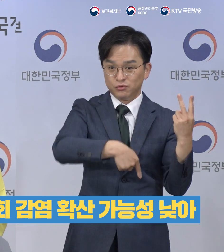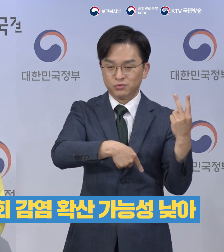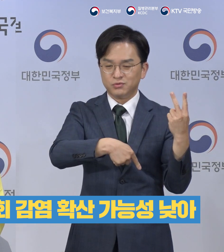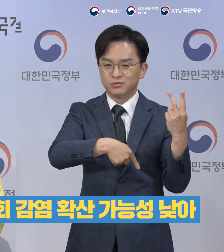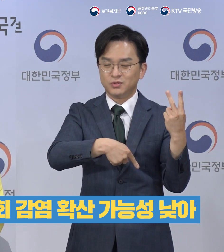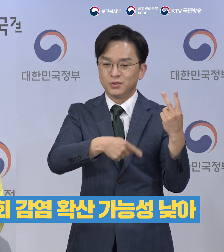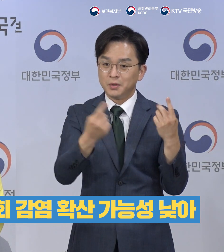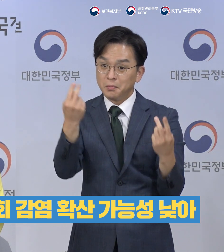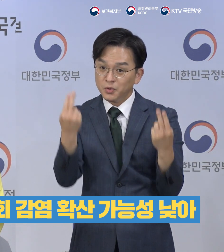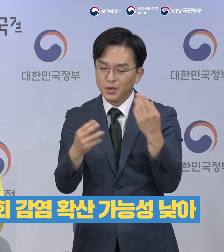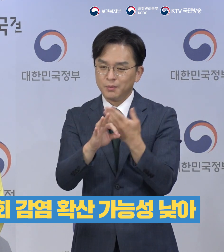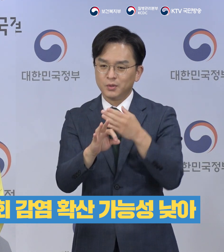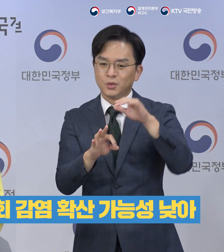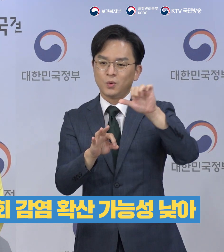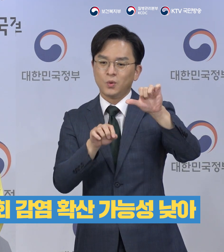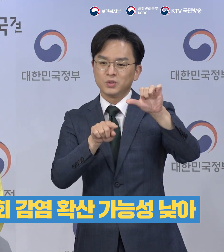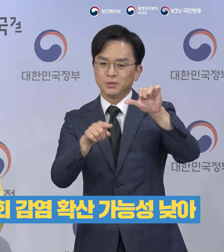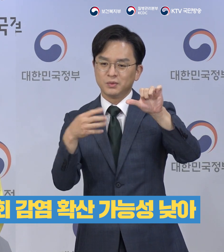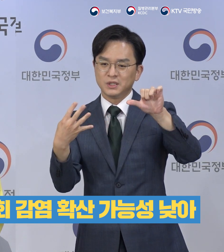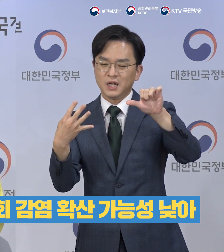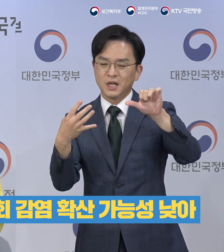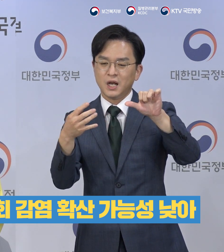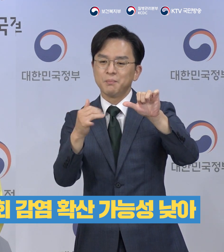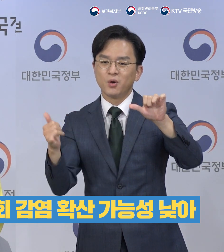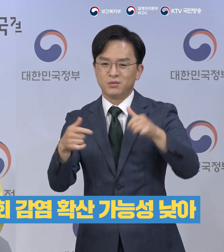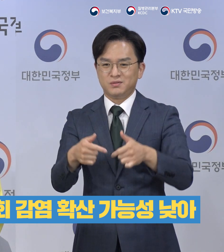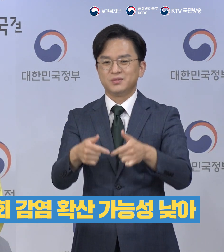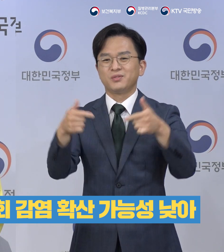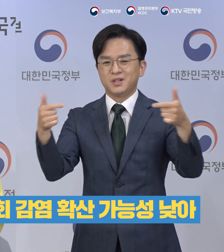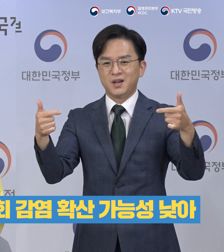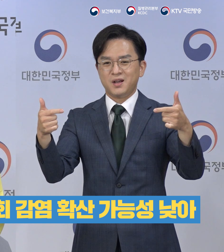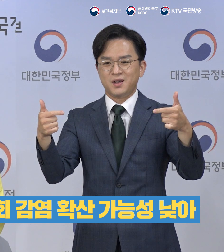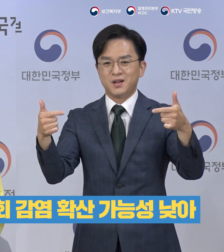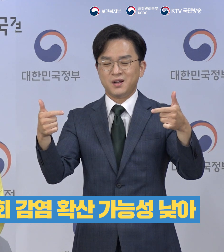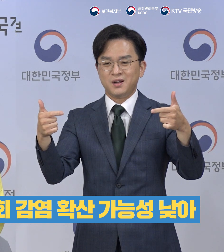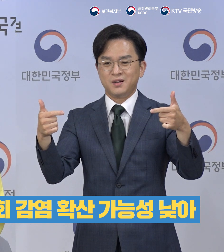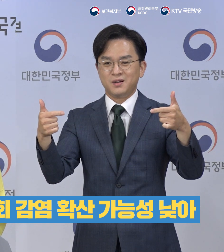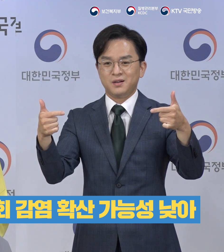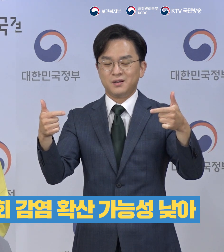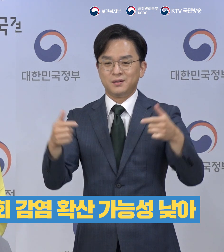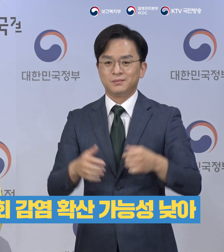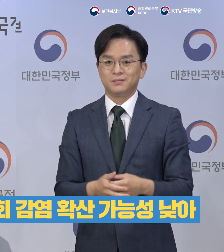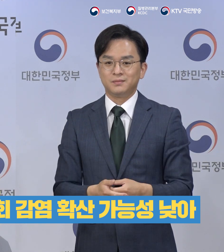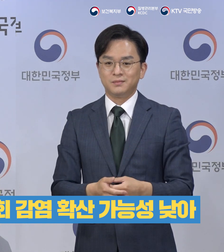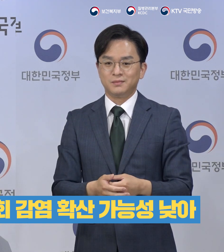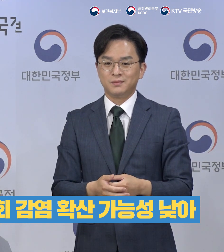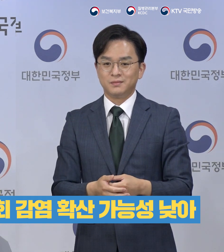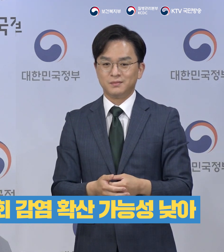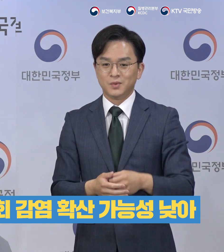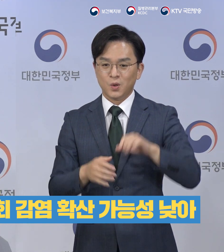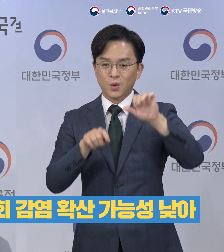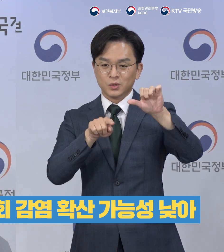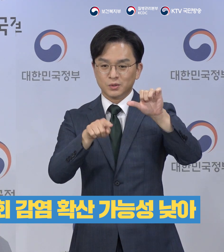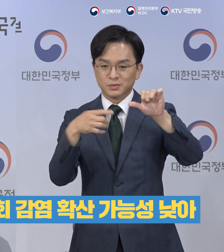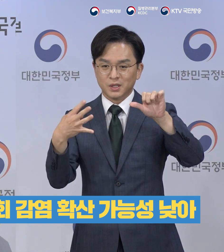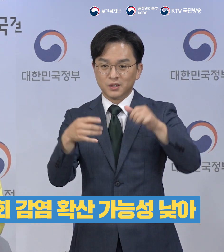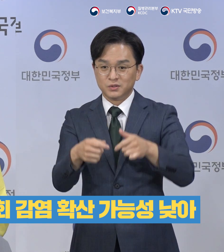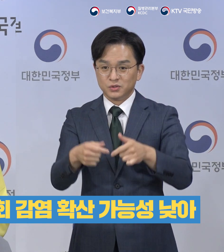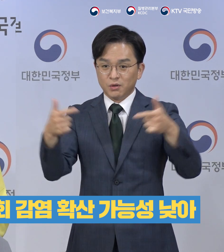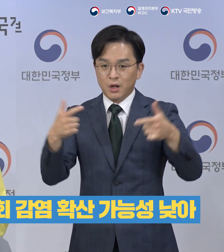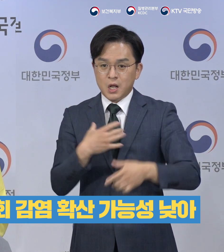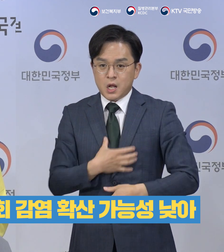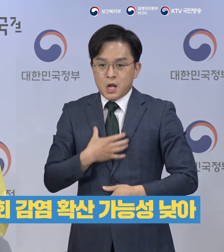2주의 14.3명에 비해 5.4명이 증가했습니다. 앞서 말씀드린 것처럼 해외